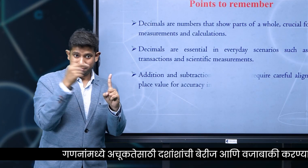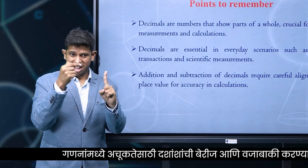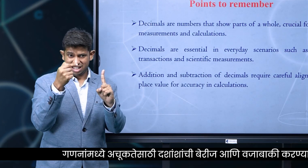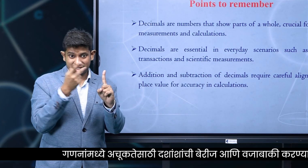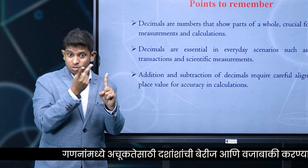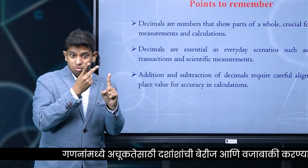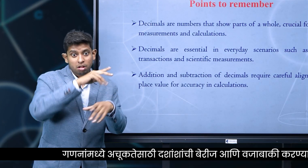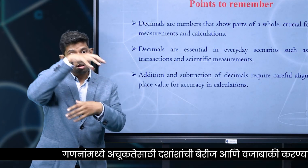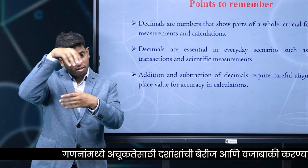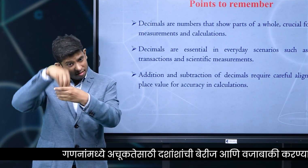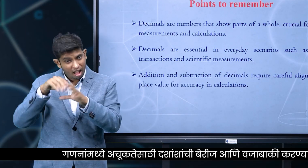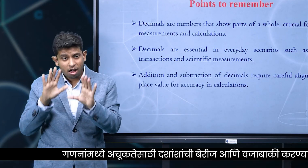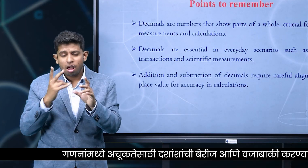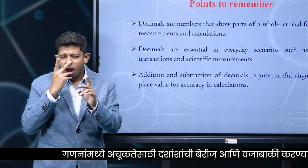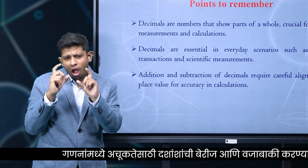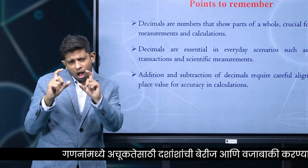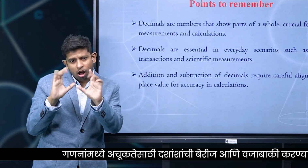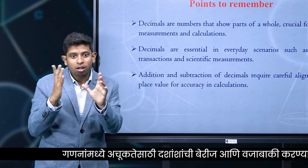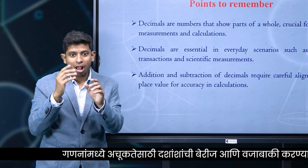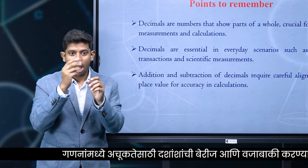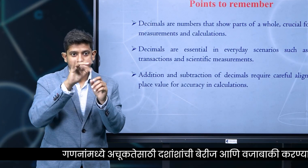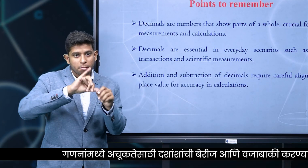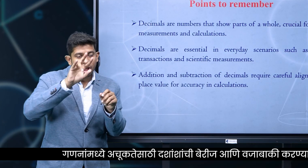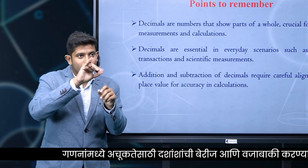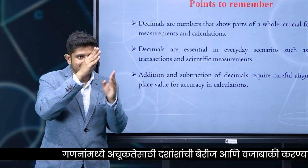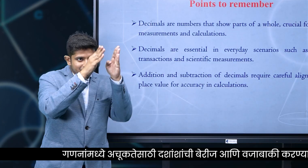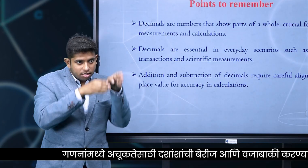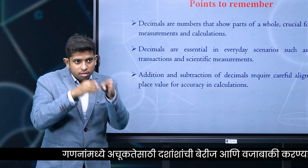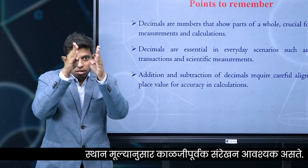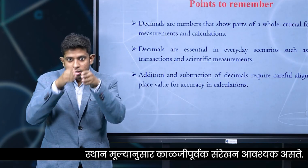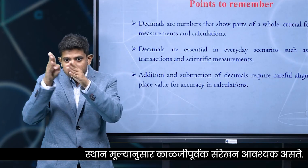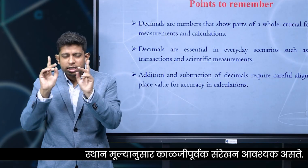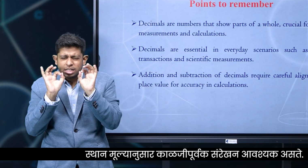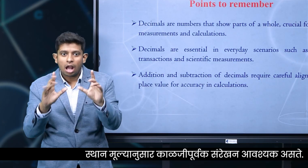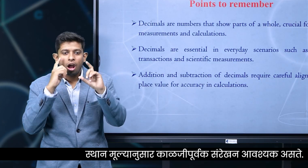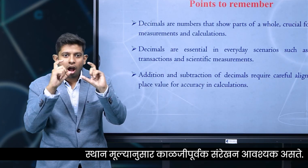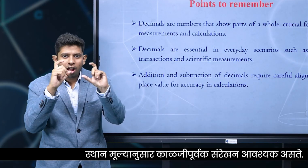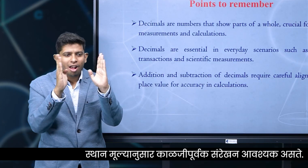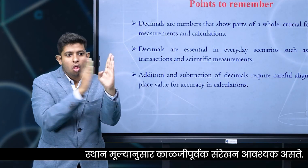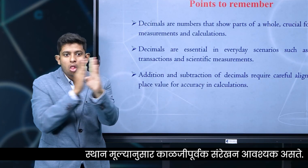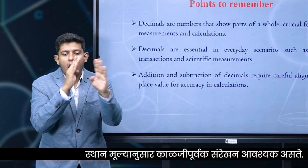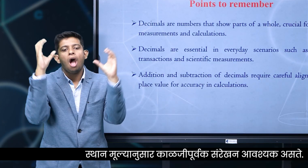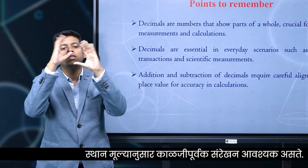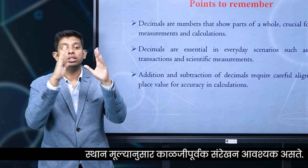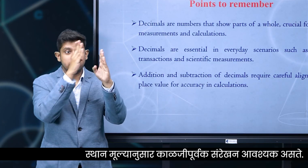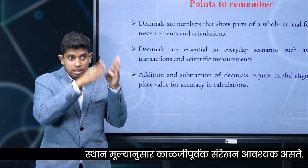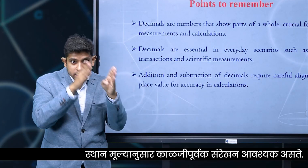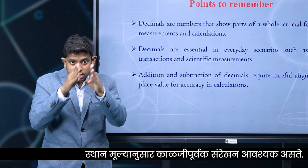गणनांमध्ये अचूकतेसाठी दशांशाची बेरीज आणि वजाबाकी करण्यासाठी स्थानमूल्यानुसार काळजीपूर्वक